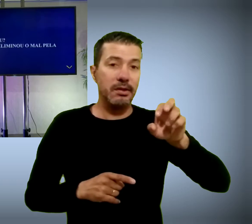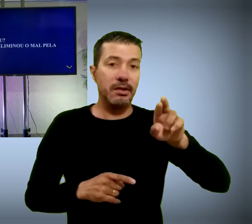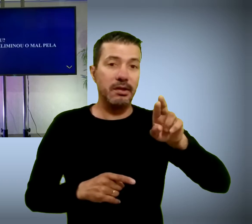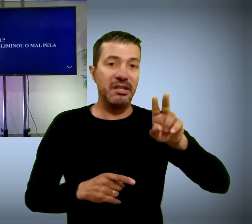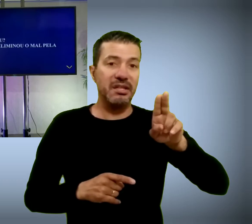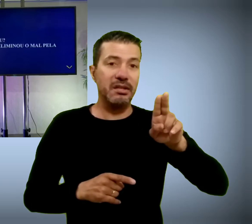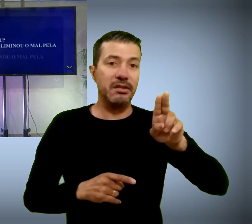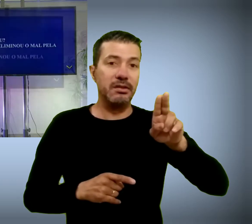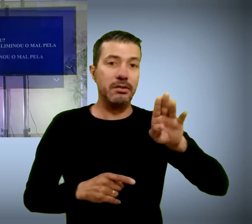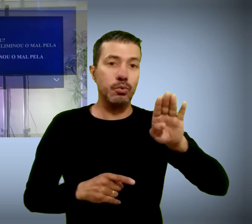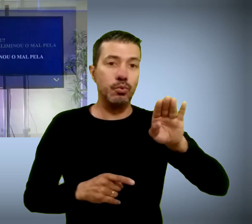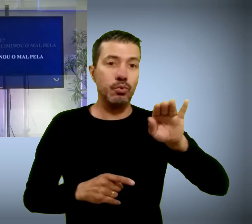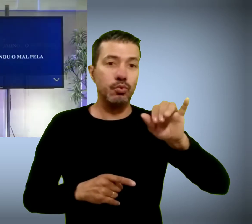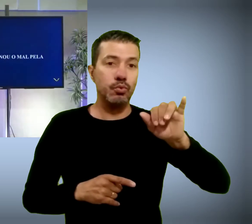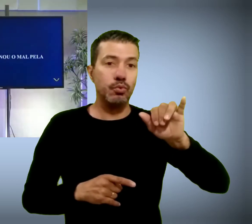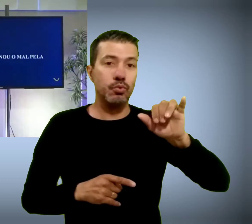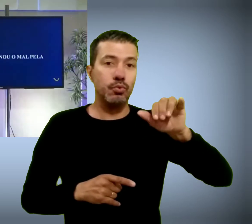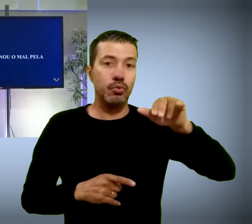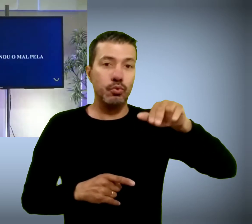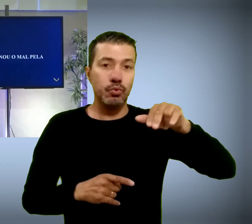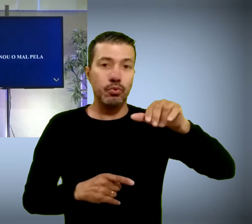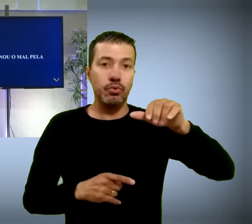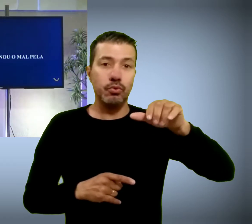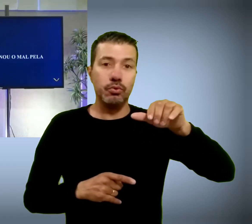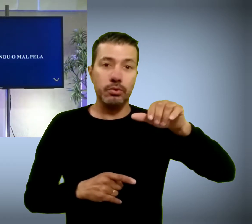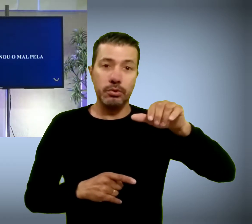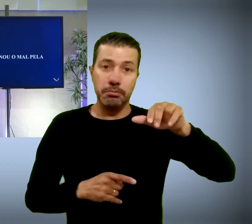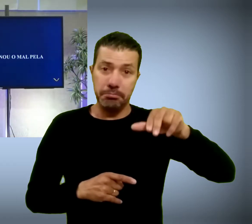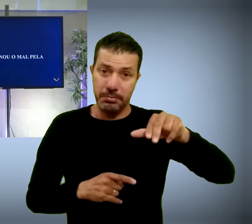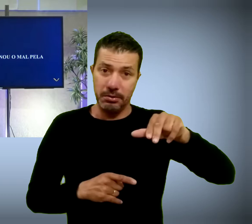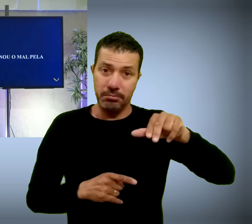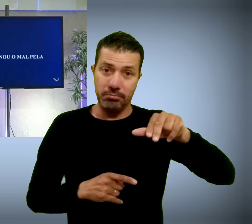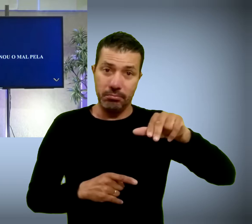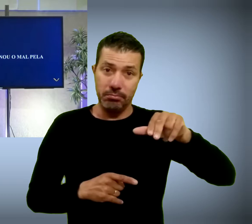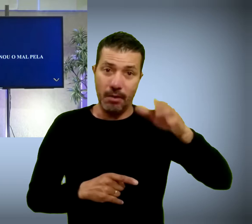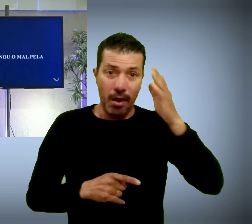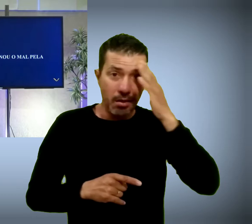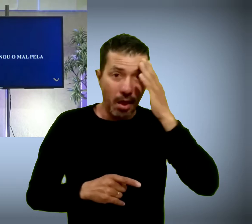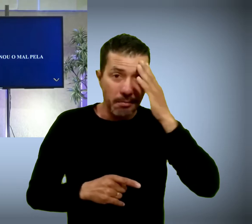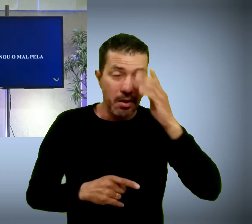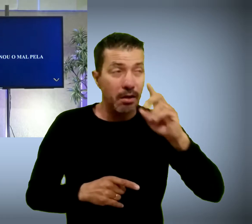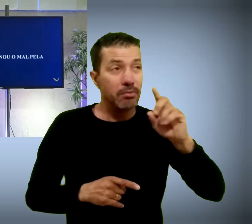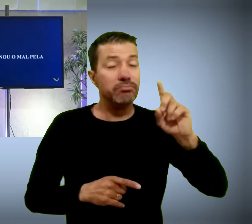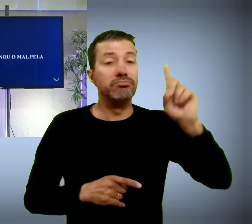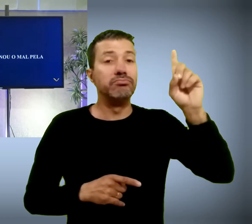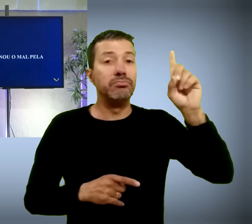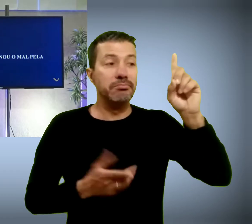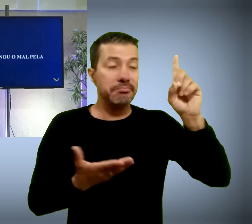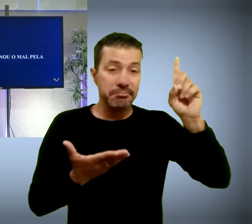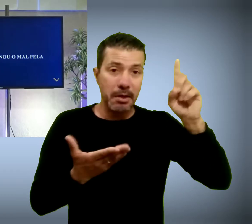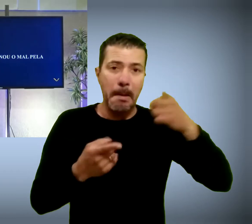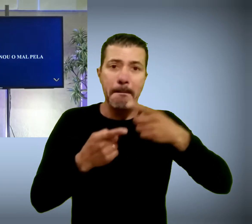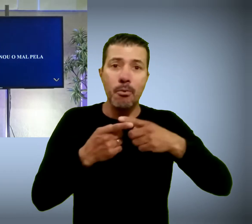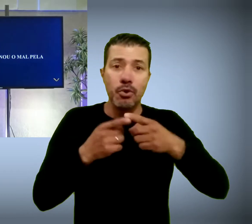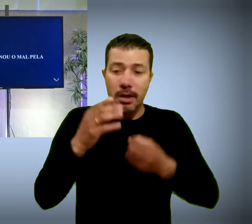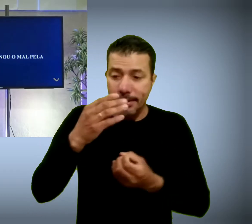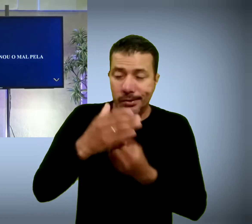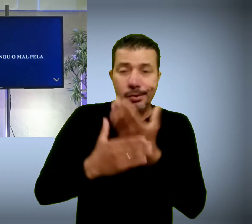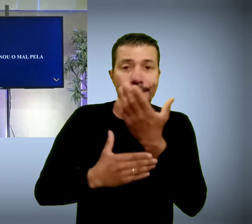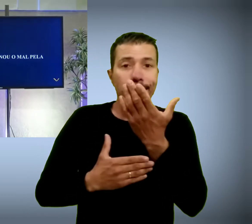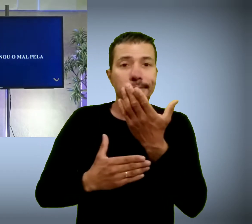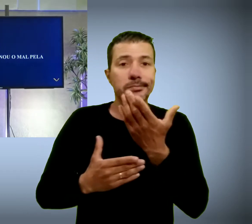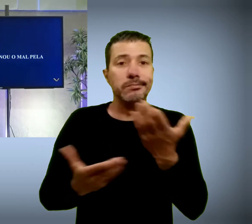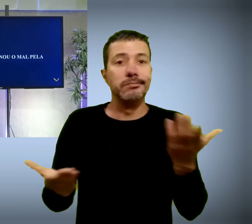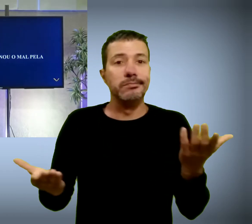É evidente que ele sabia. Do contrário, ele não seria Deus. Bom, se ele sabia, por que ele criou?